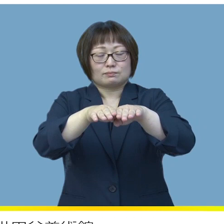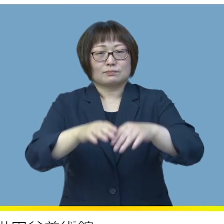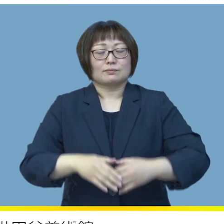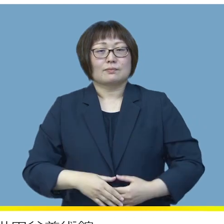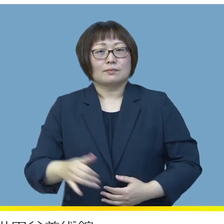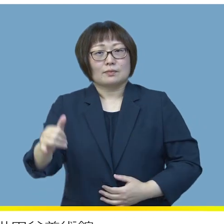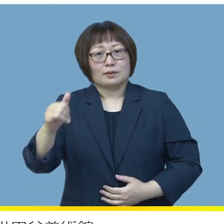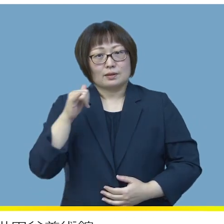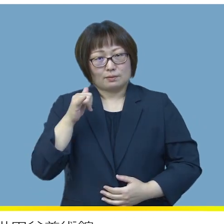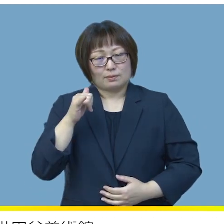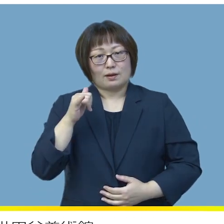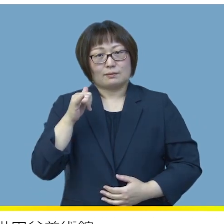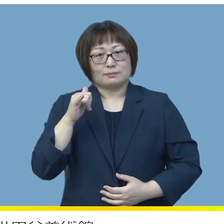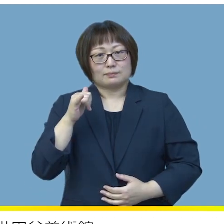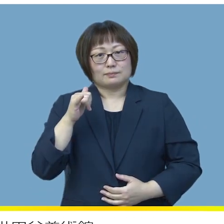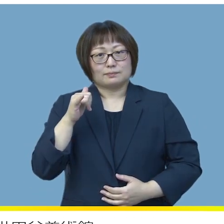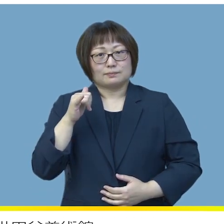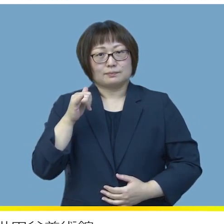電マ